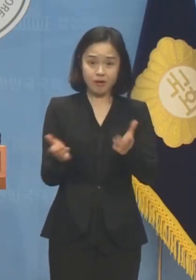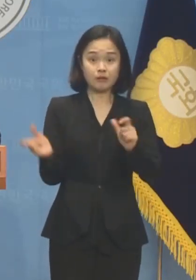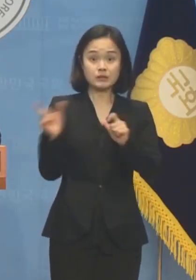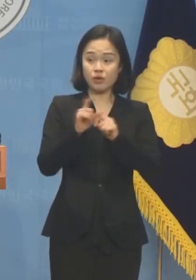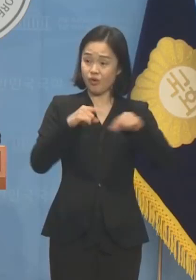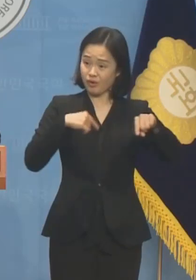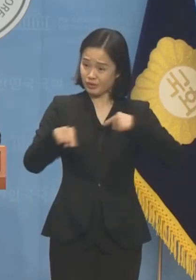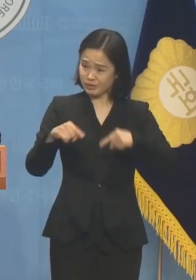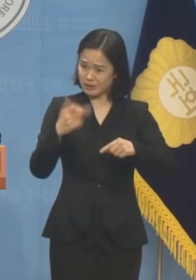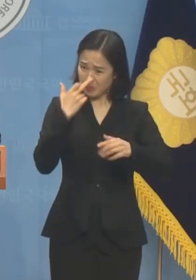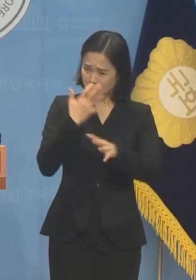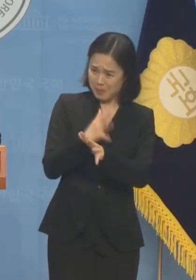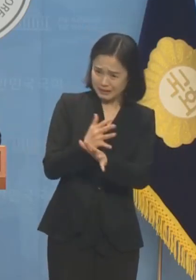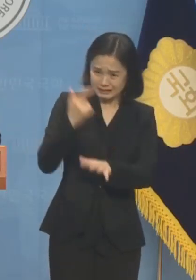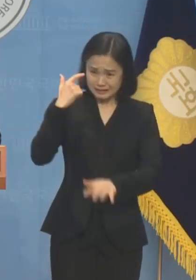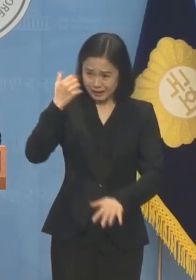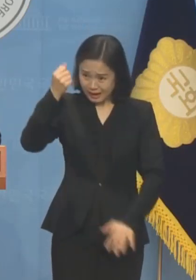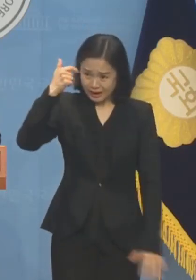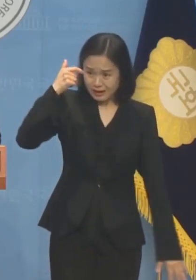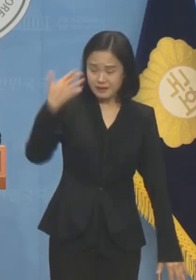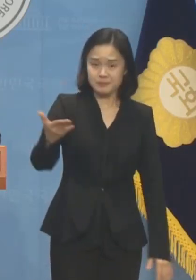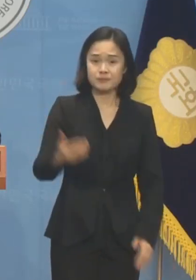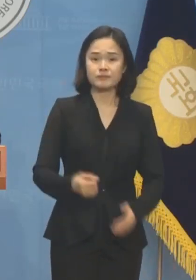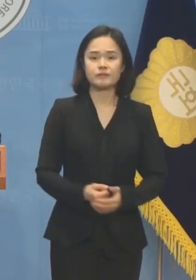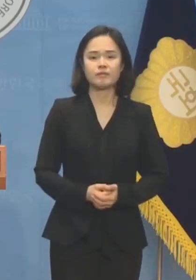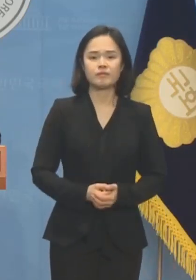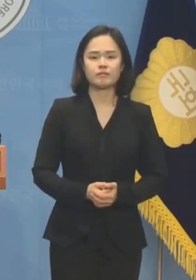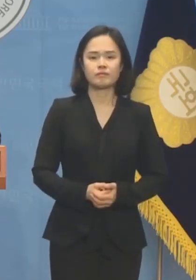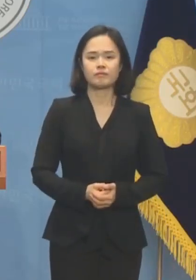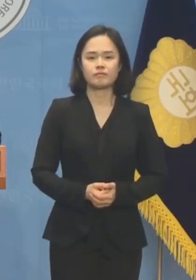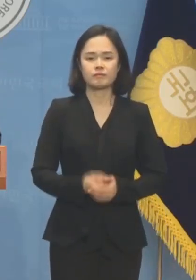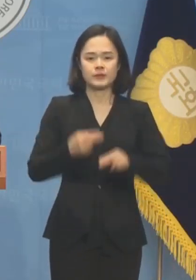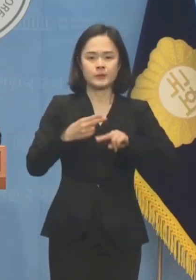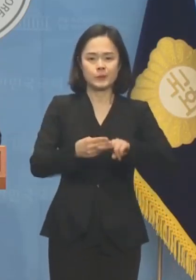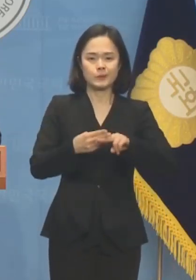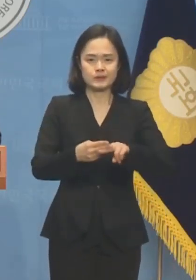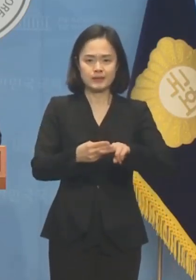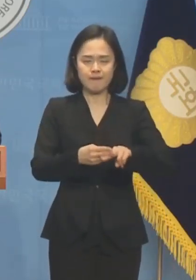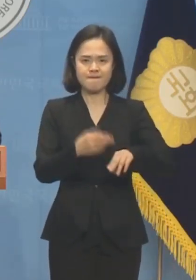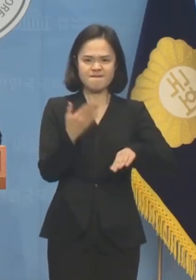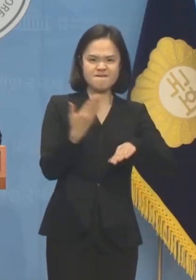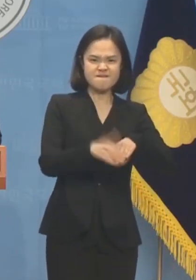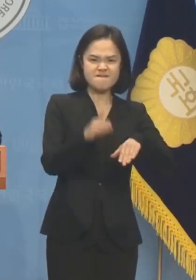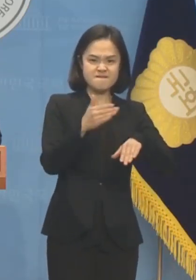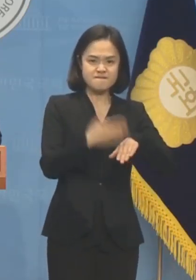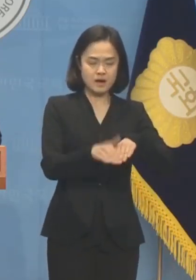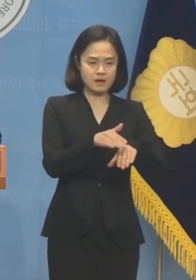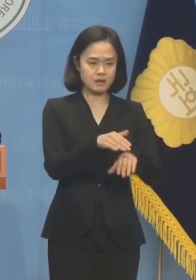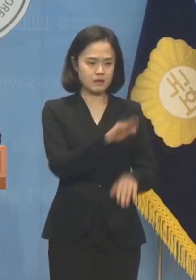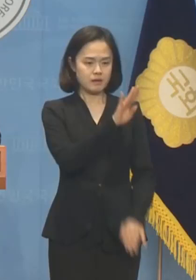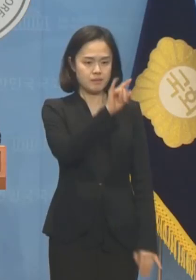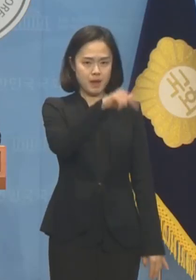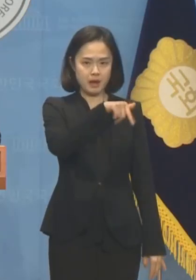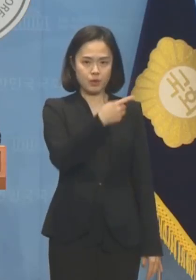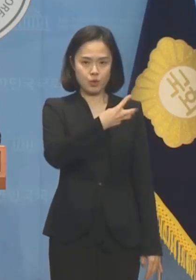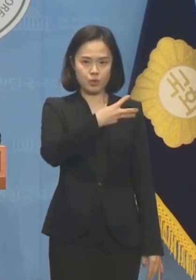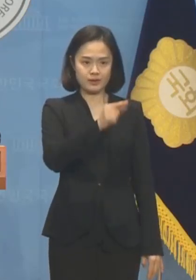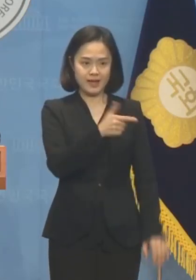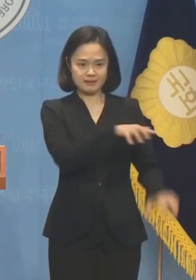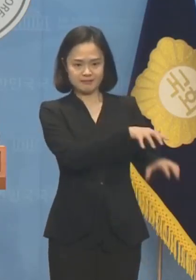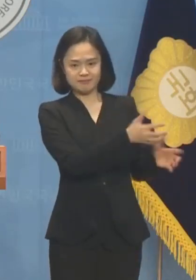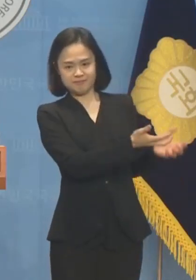국민의힘이 공당이라면 독재 정권의 망령을 국회로 끌어들인 김민전 의원을 당장